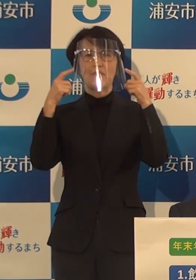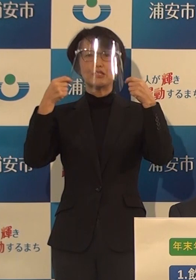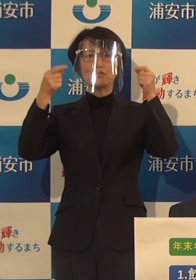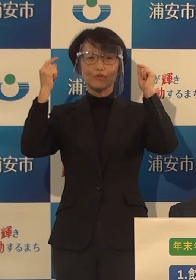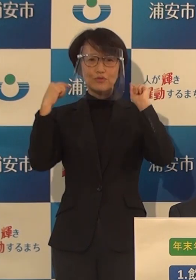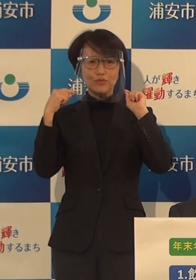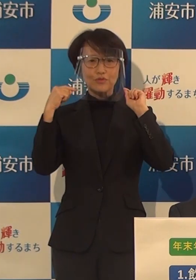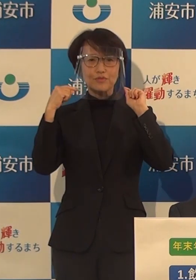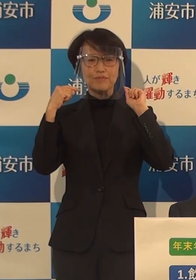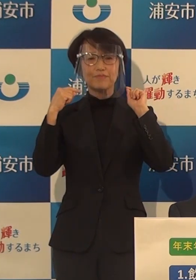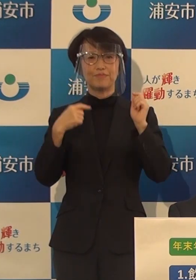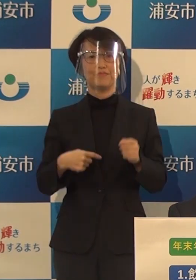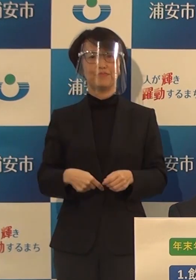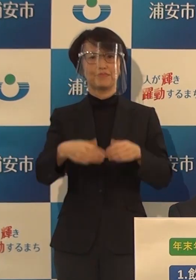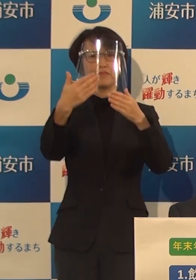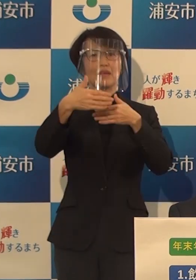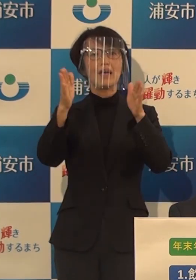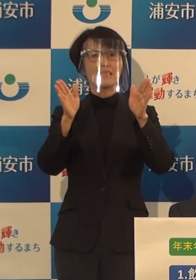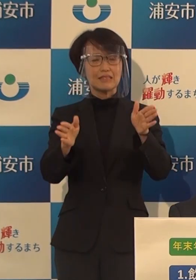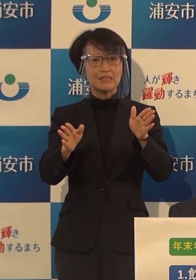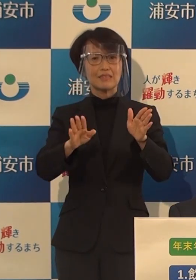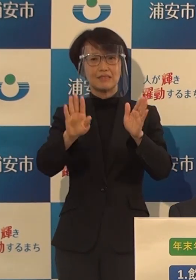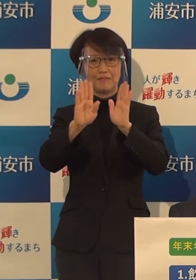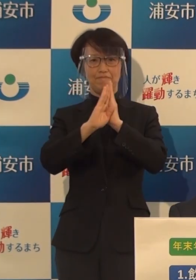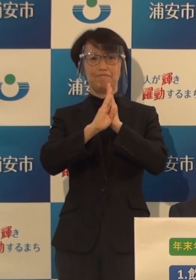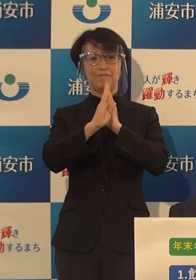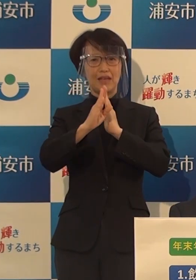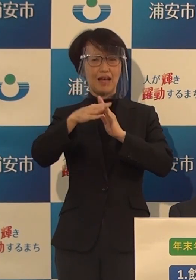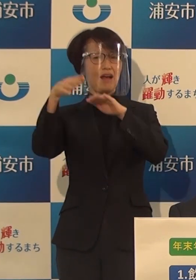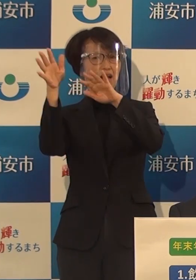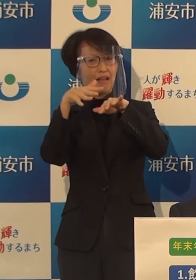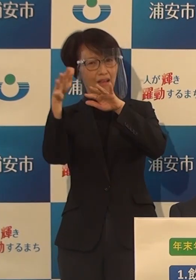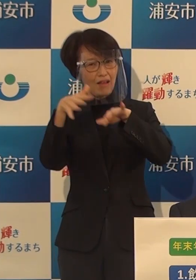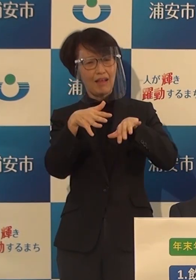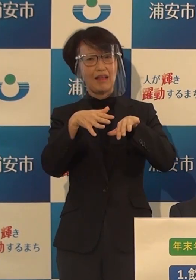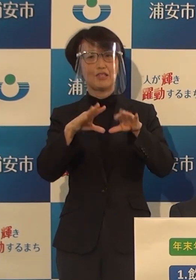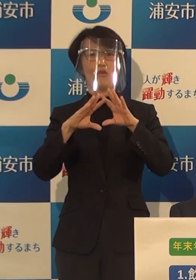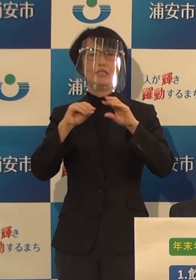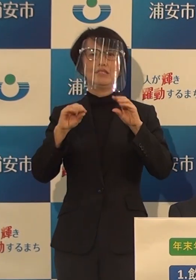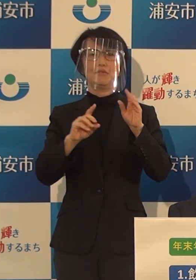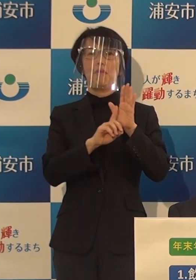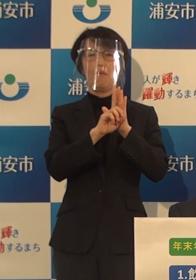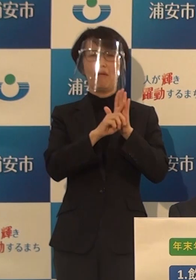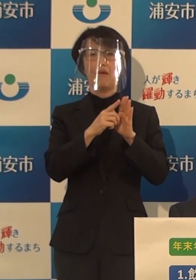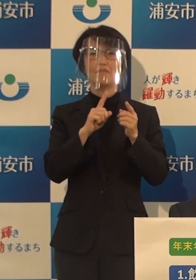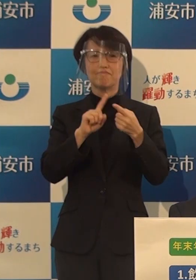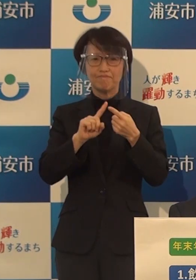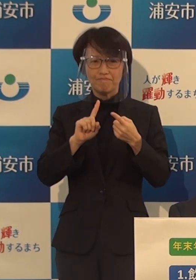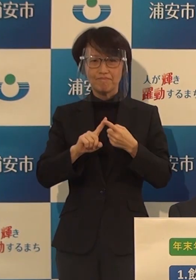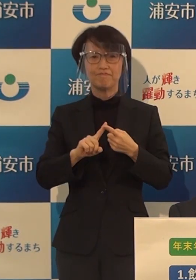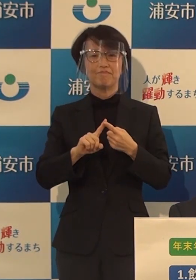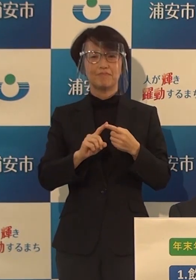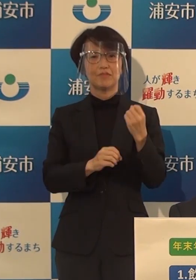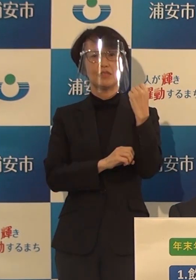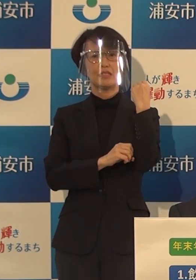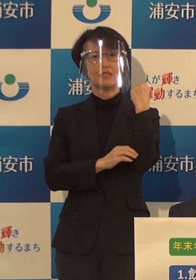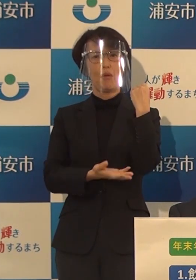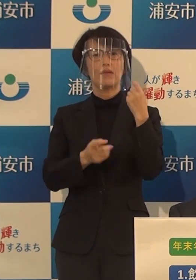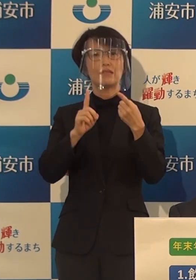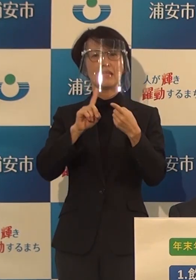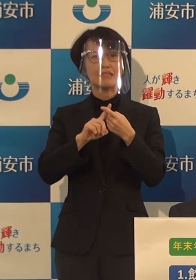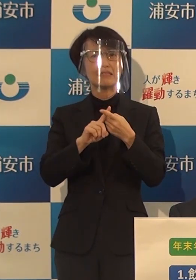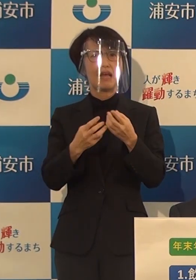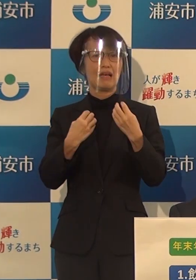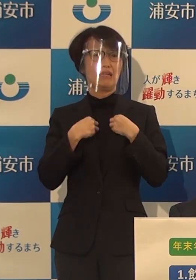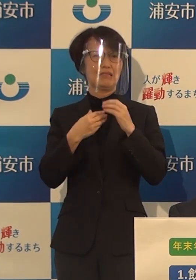用、換気と適切な湿度の維持など、基本的な感染防止対策